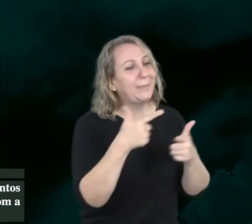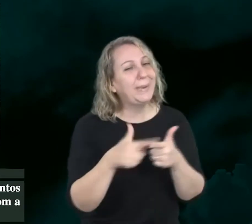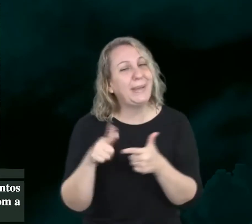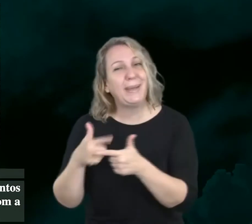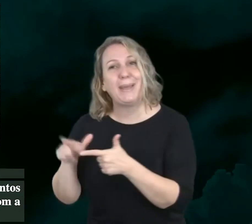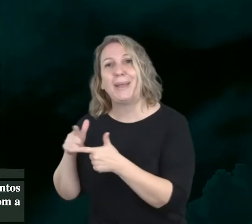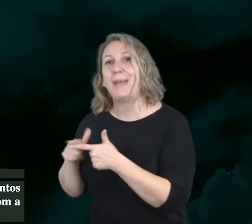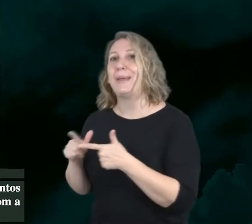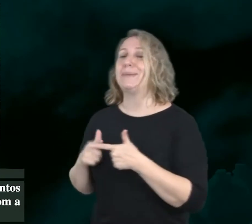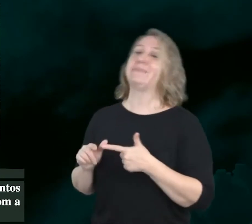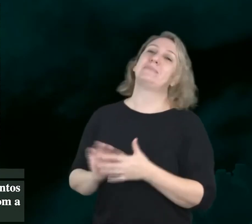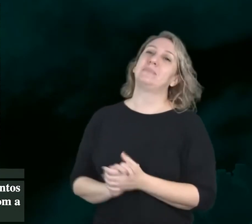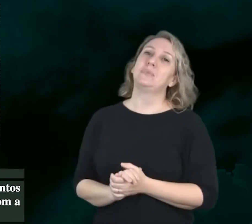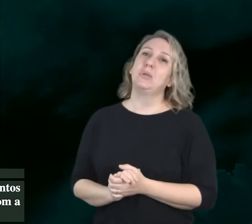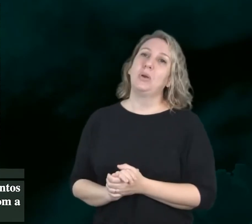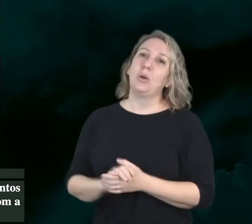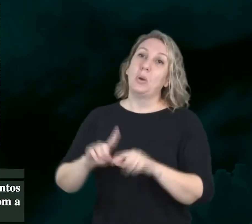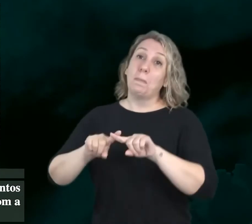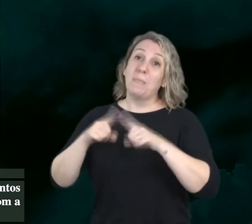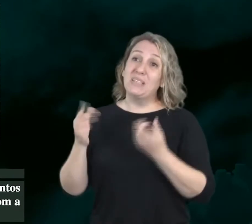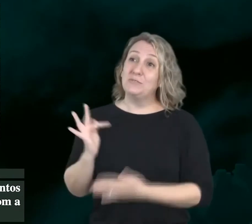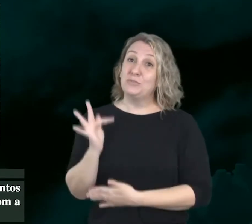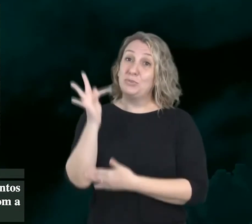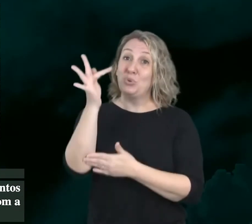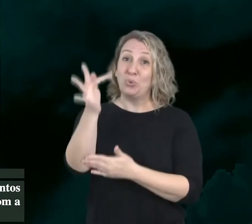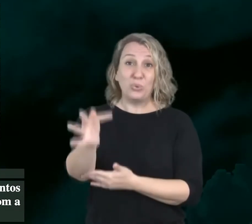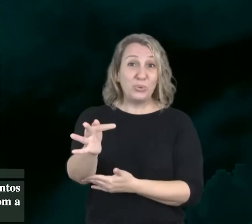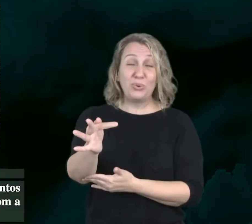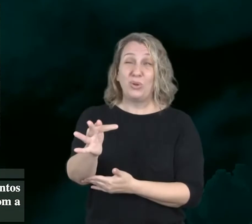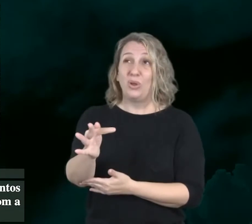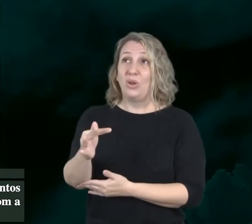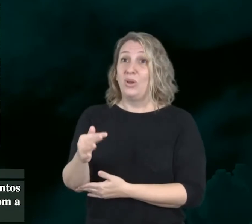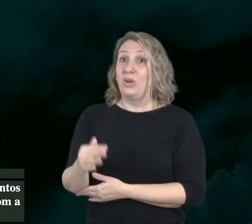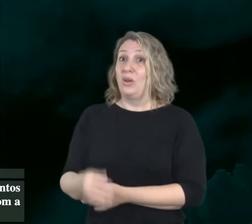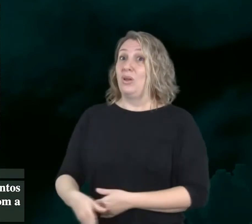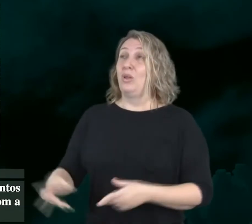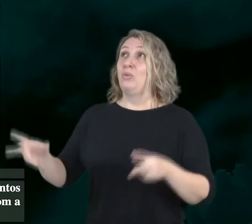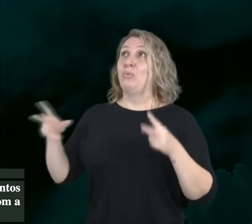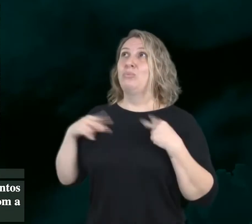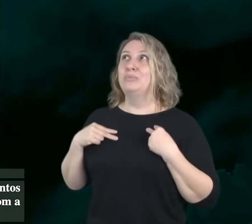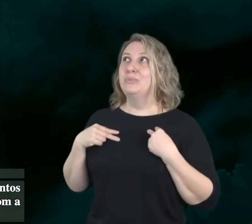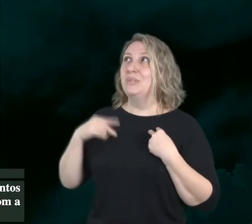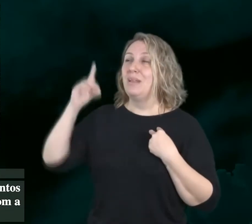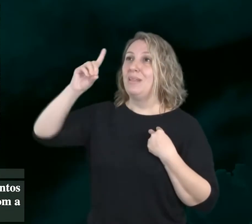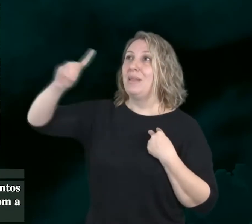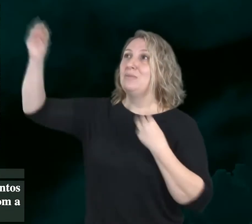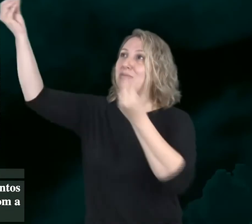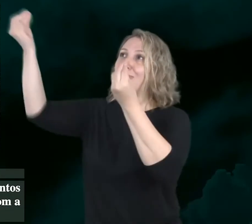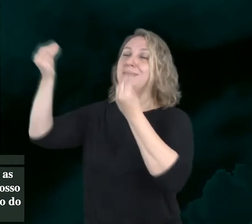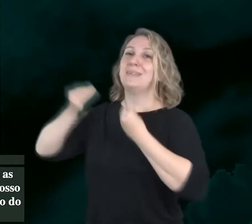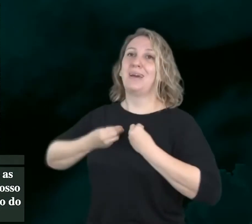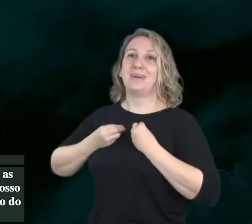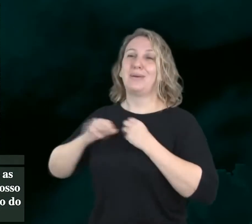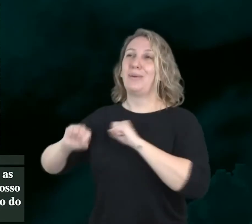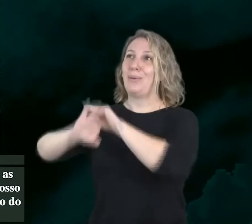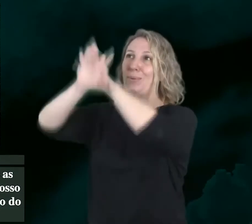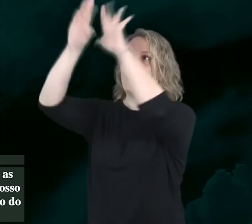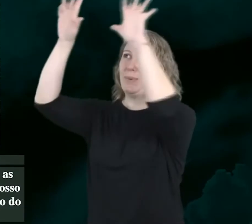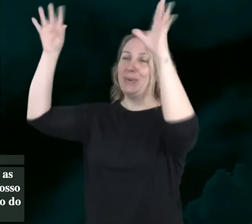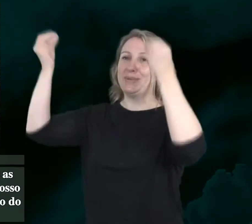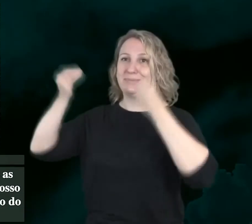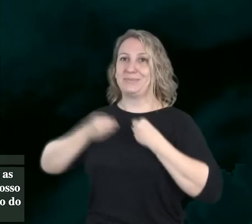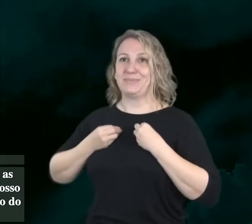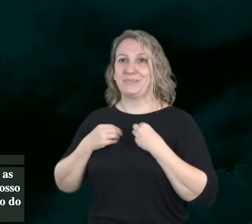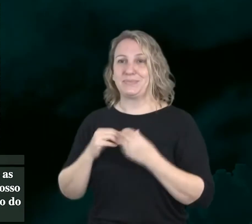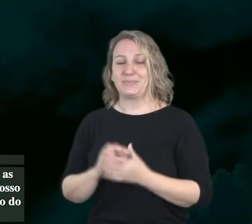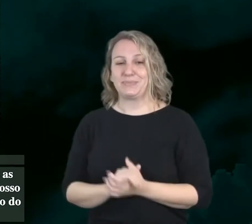tenho tempo de ler todos os versículos, vamos ler só no versículo 23. E não somente ela, mas também